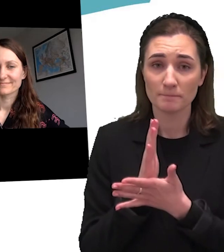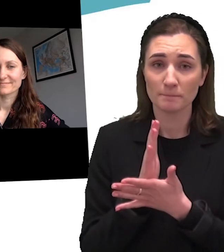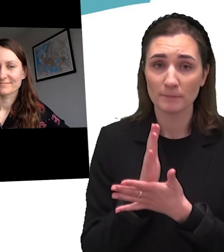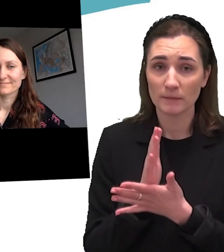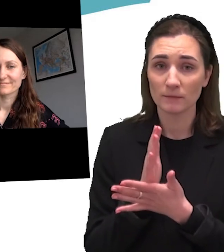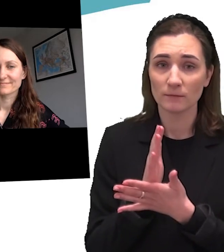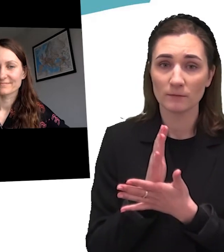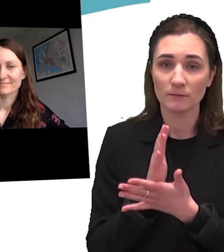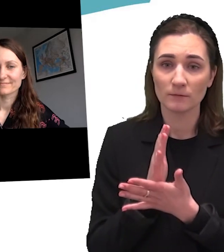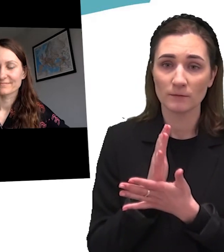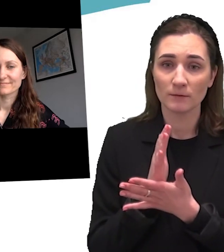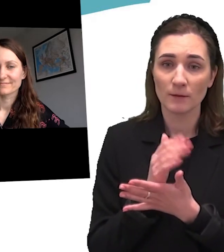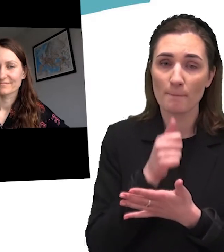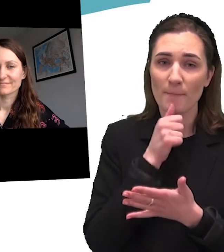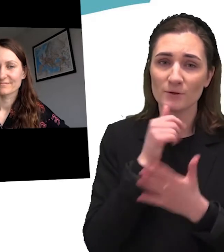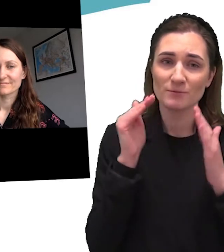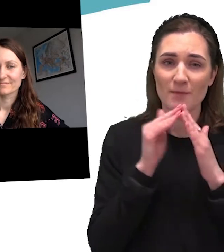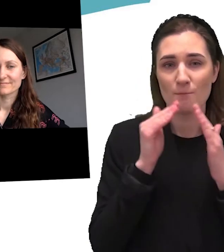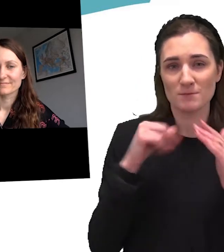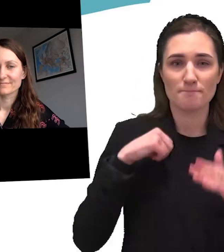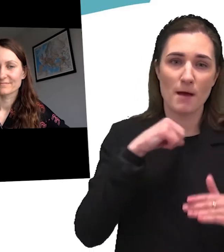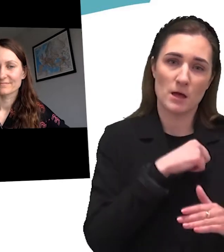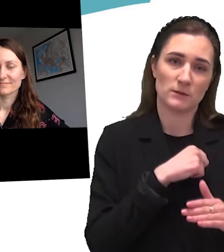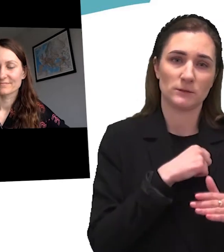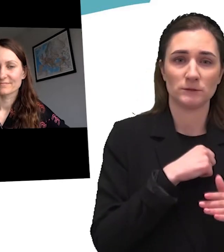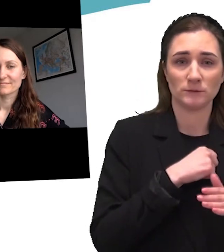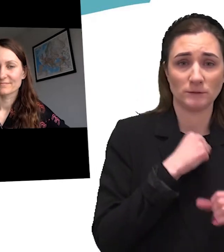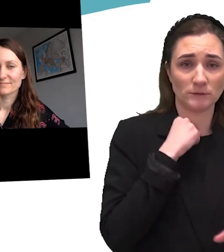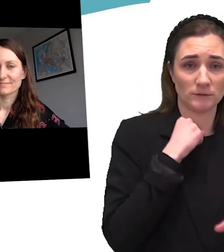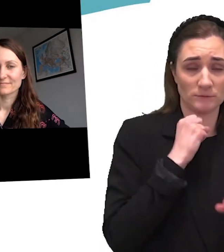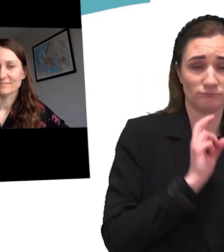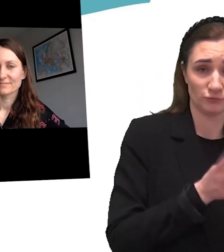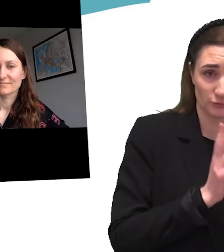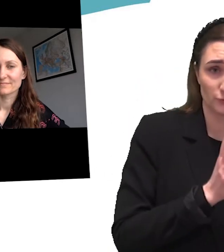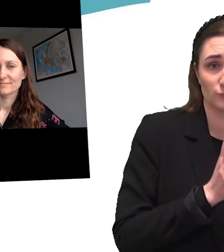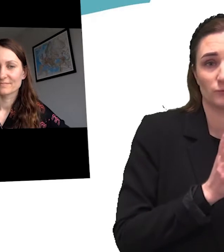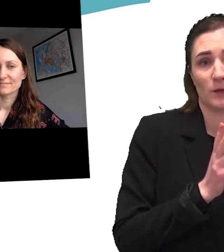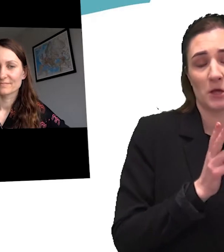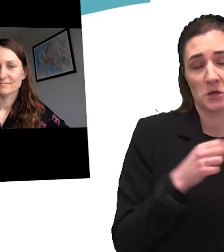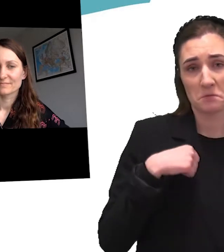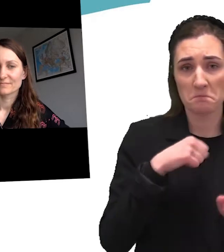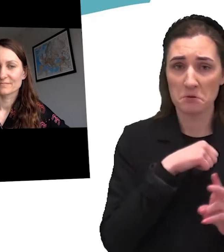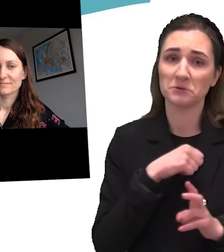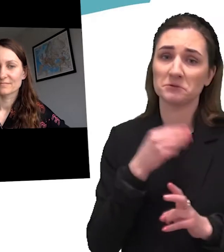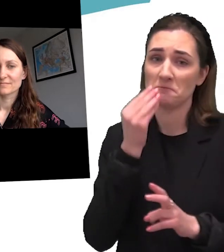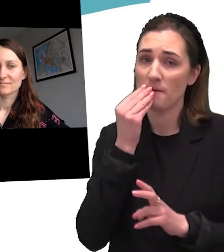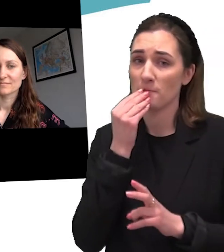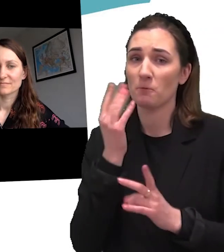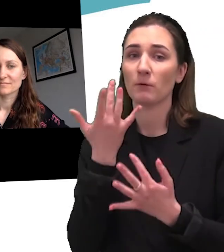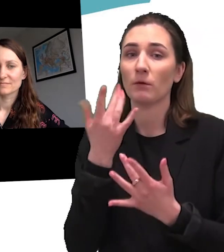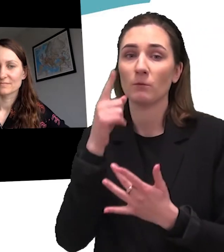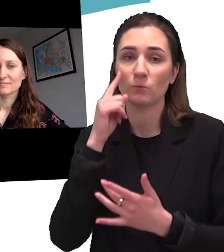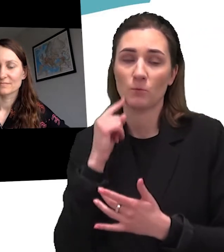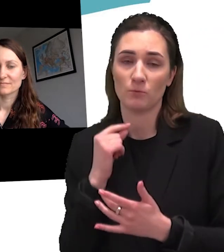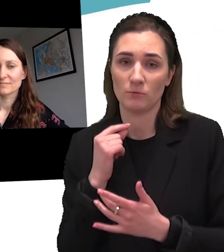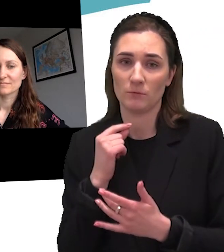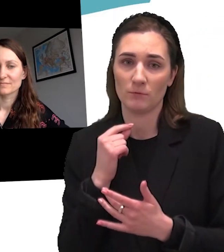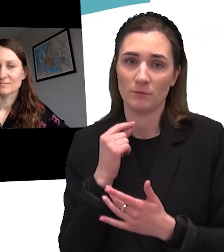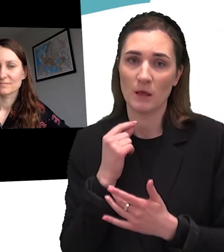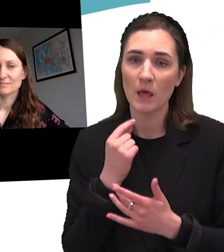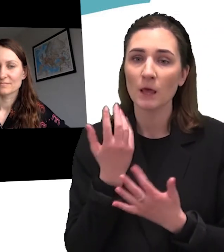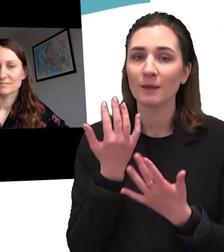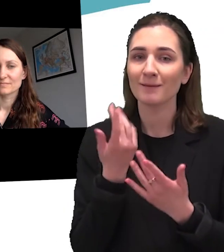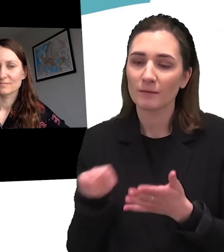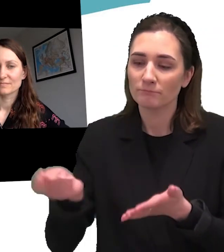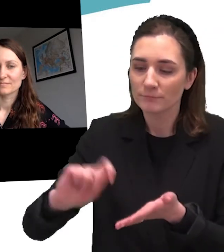jisai ir mes namuose, tarkim, vengiam perdirbto maisto, tai jisai visko valgo tiek, kiek jam reikia. Ir ten